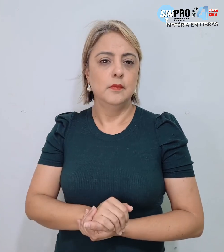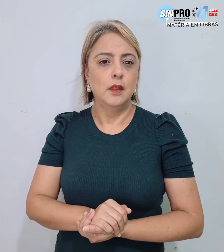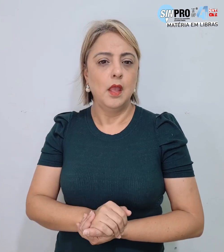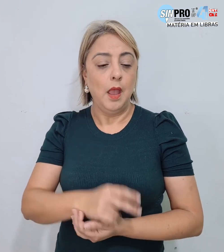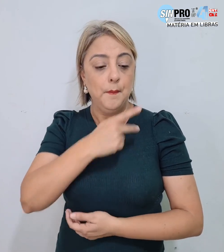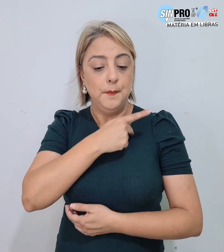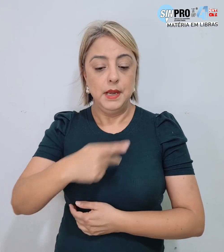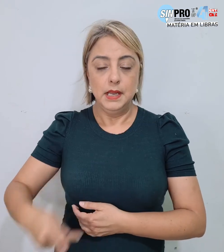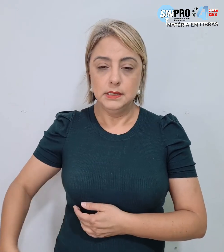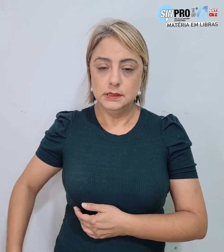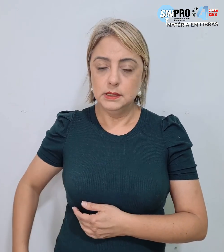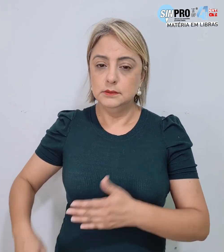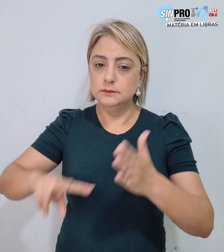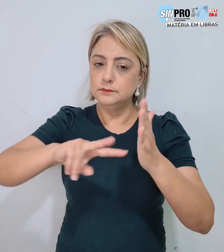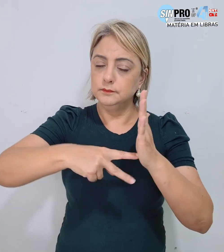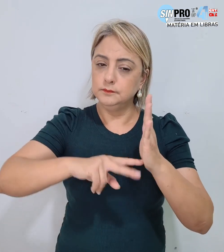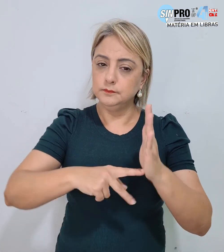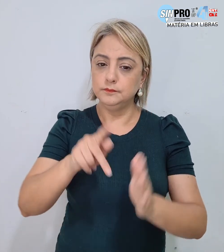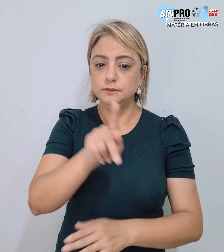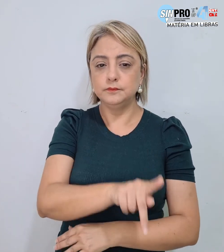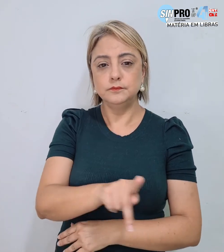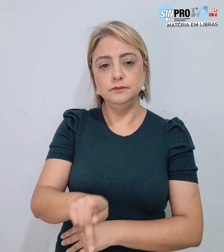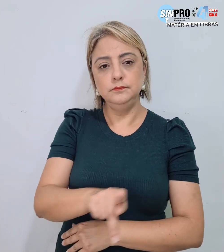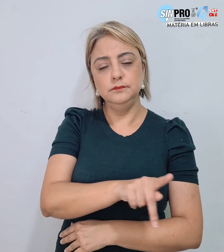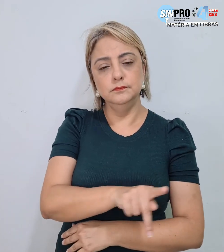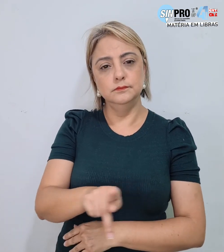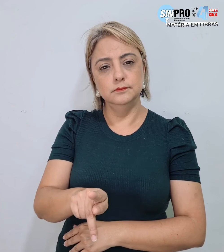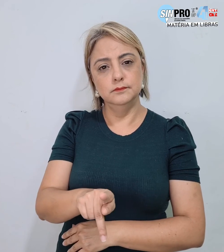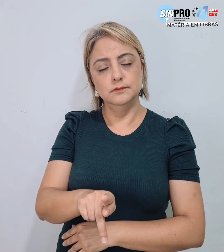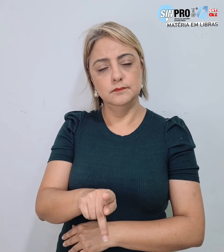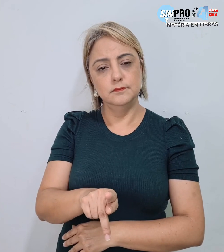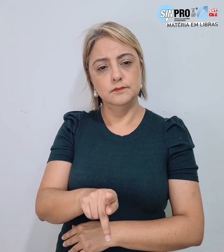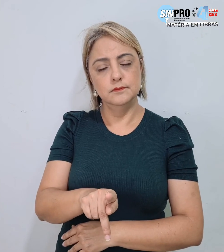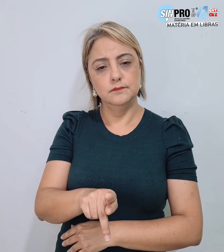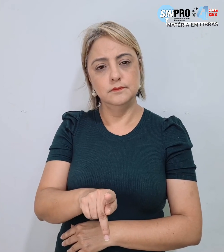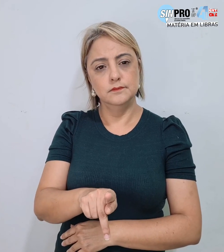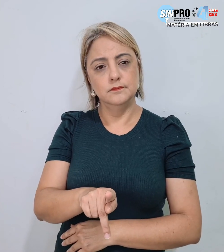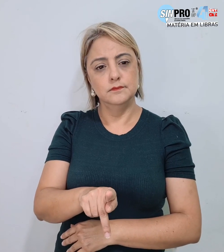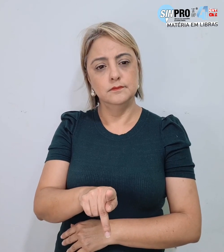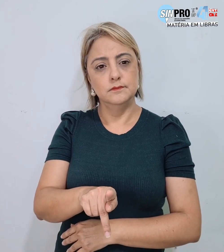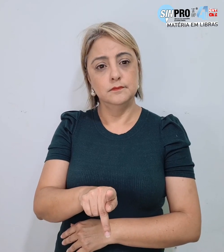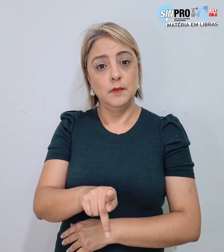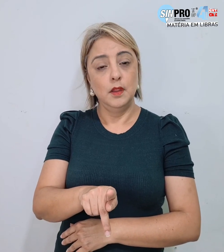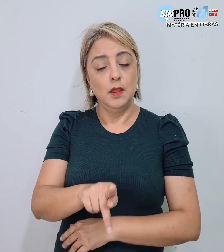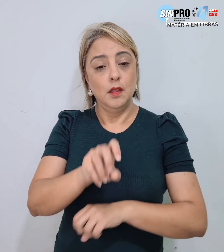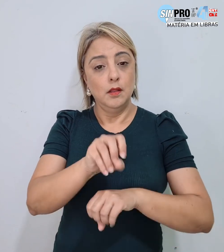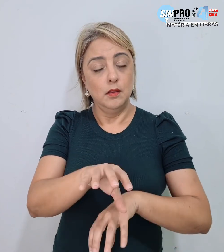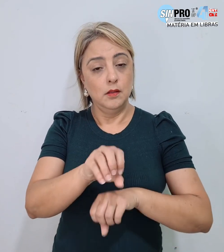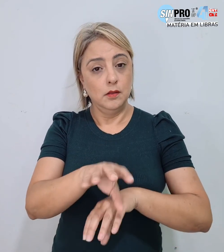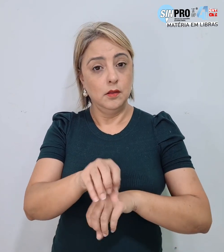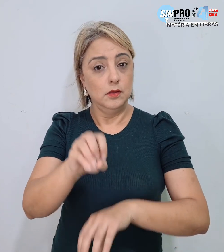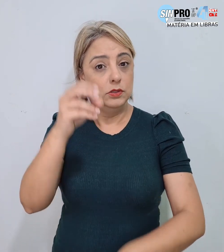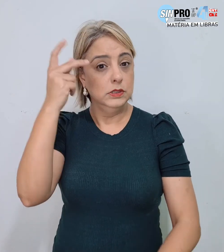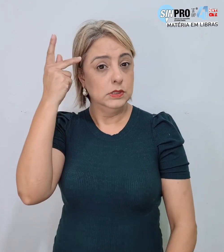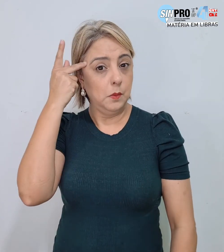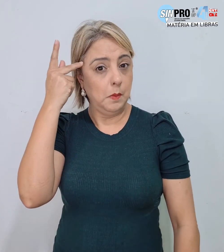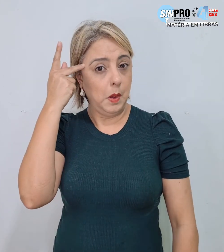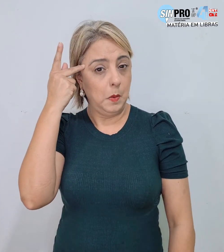a presidenta do Sindicato dos Professores e no ensino Oficial do Estado de São